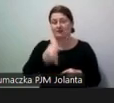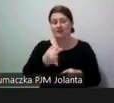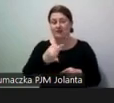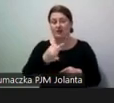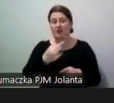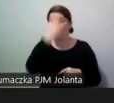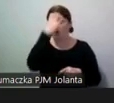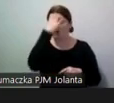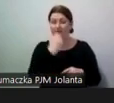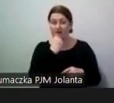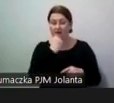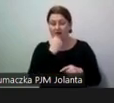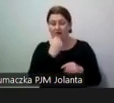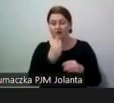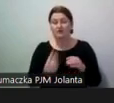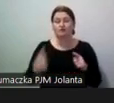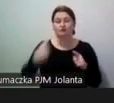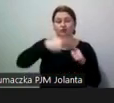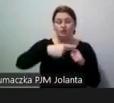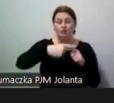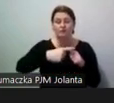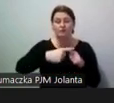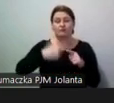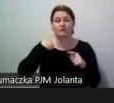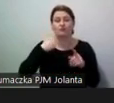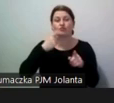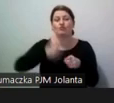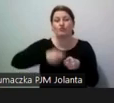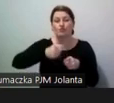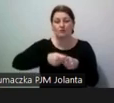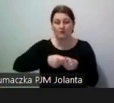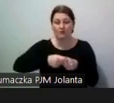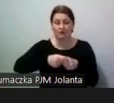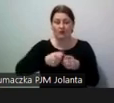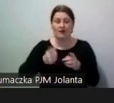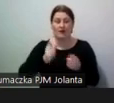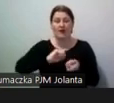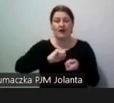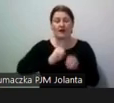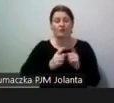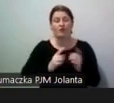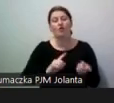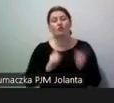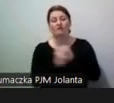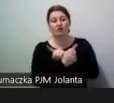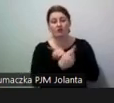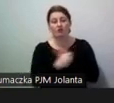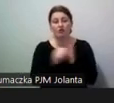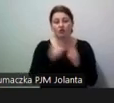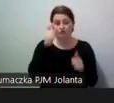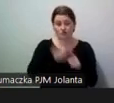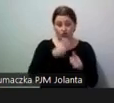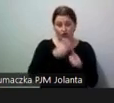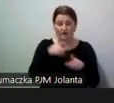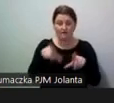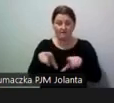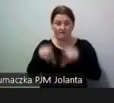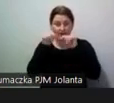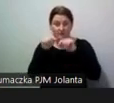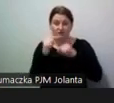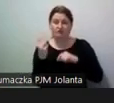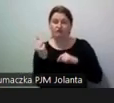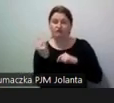do obrazka dokładane było słowo, albo odwrotnie, gdzie do słowa wybierany był jeden spośród